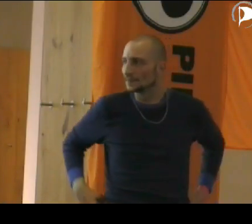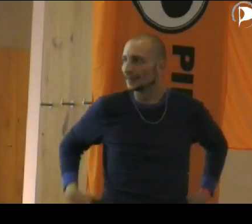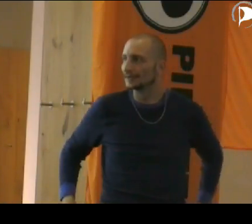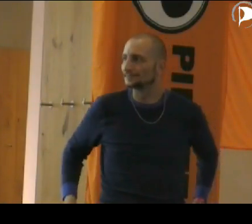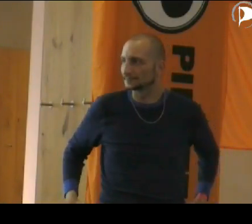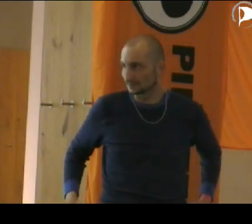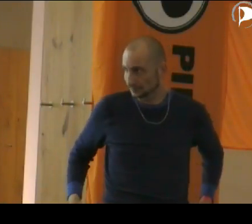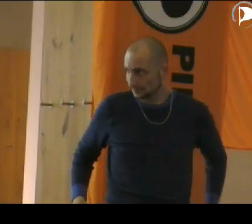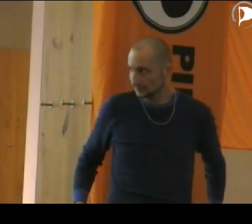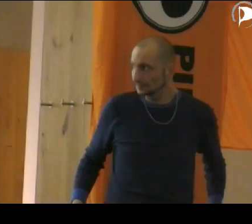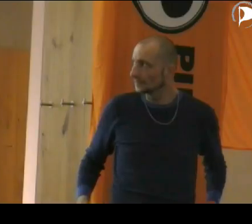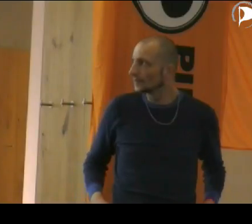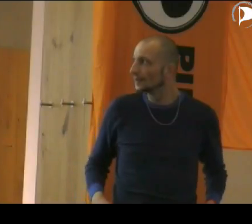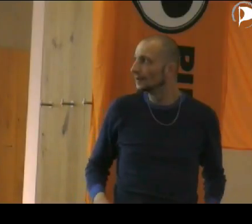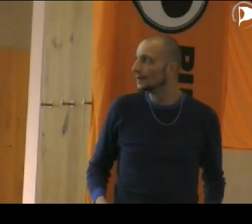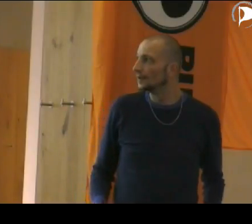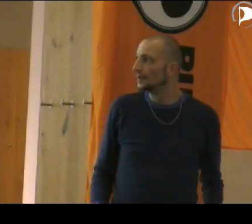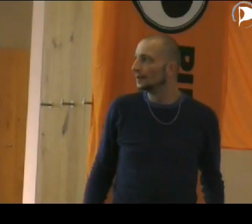geheim gehalten